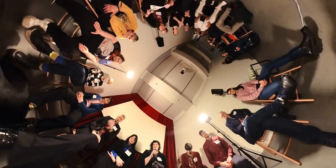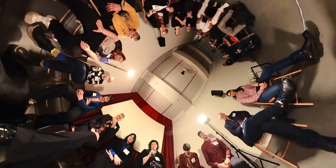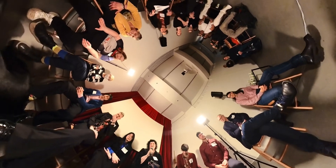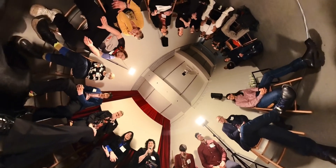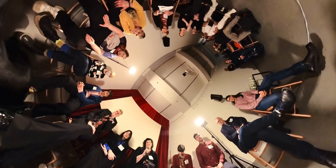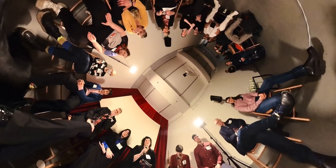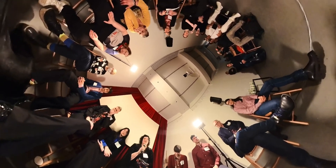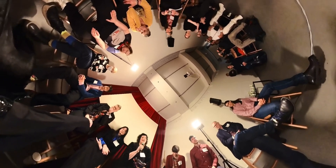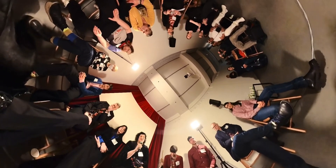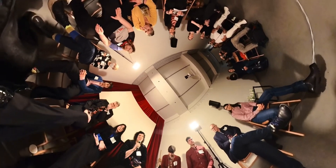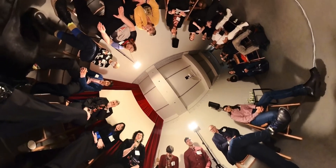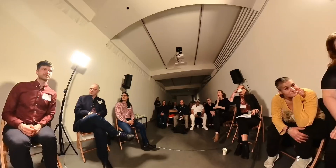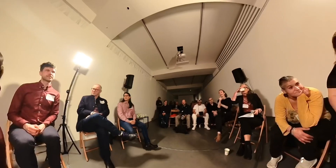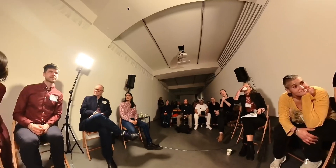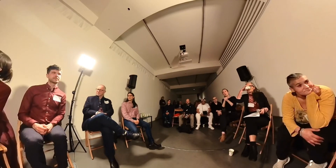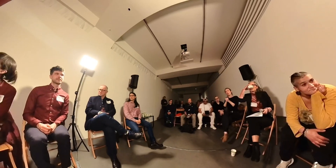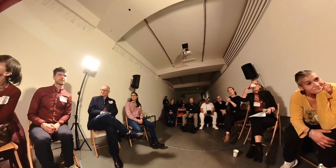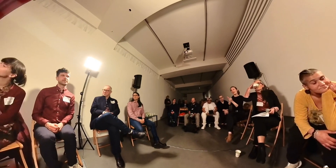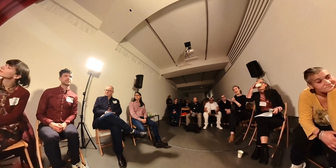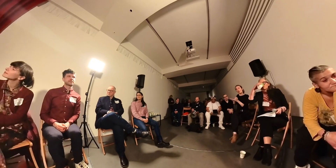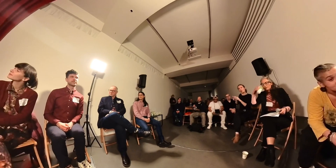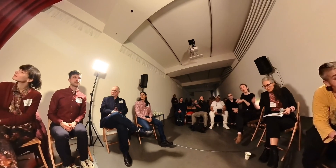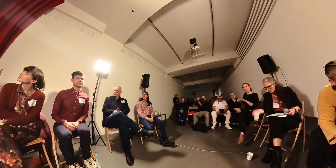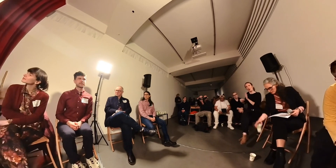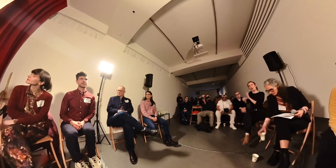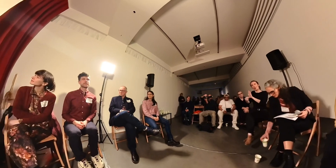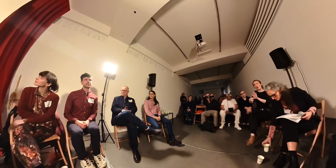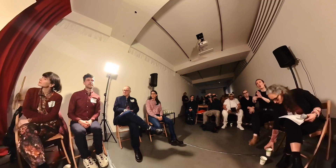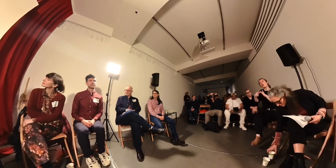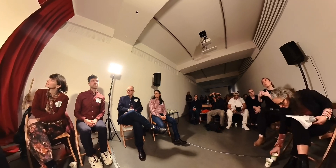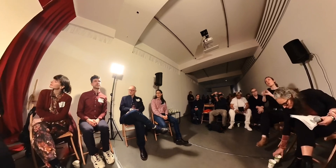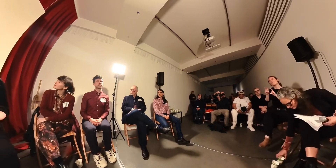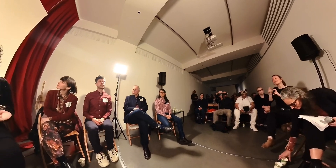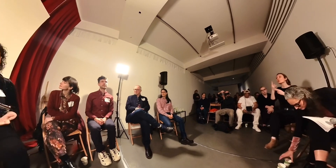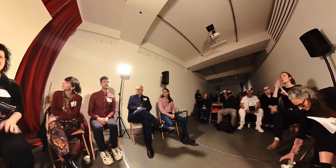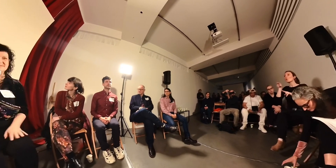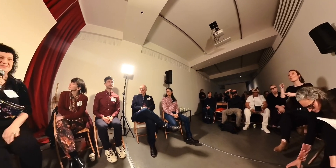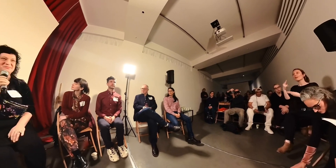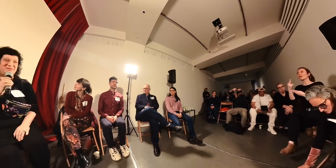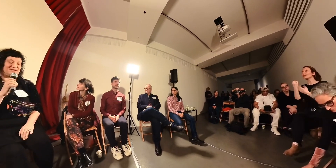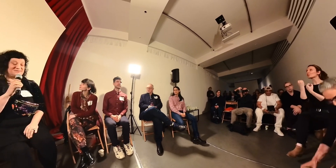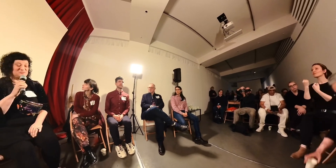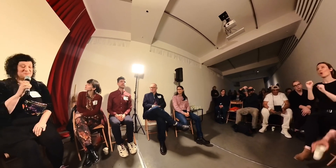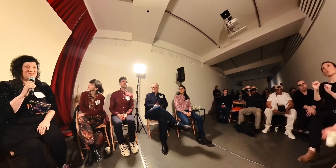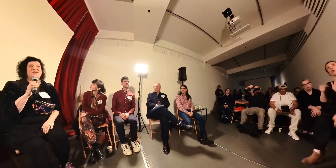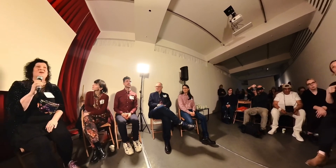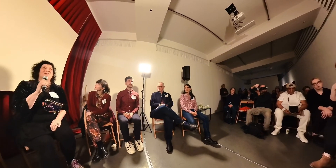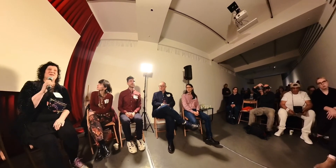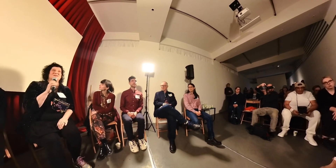môjho osobného pohľadu a vlastne cez otázku slobody umeleckého